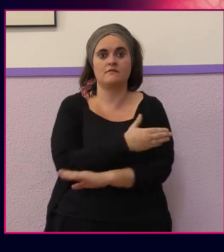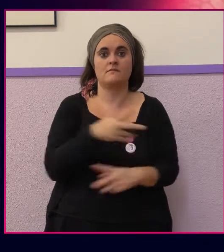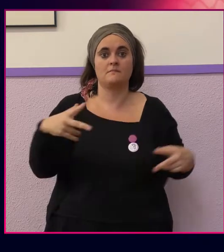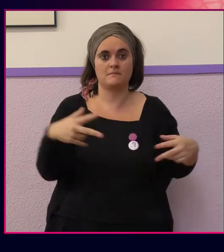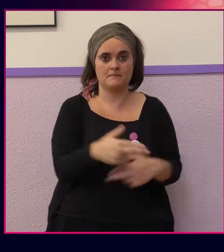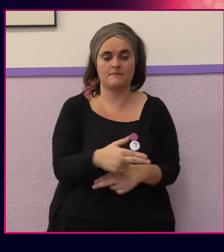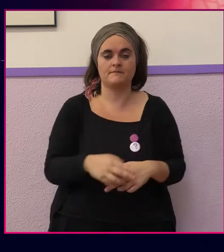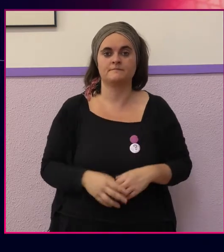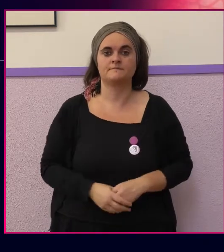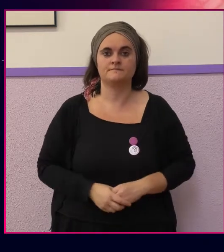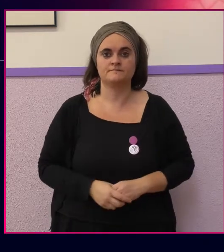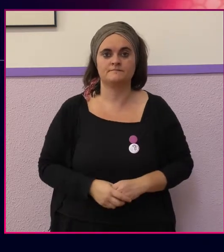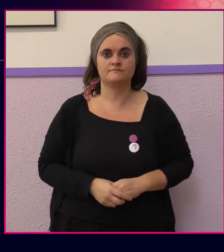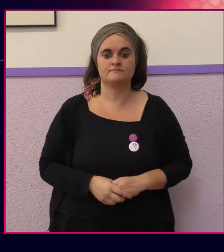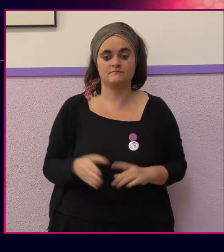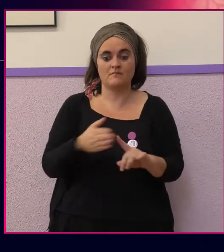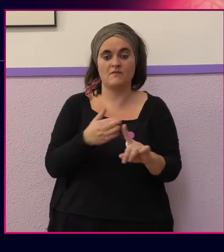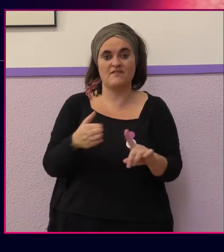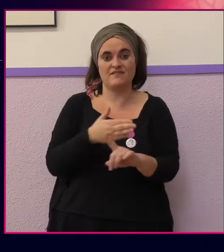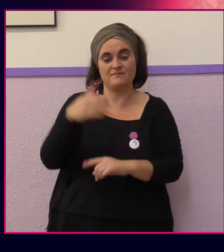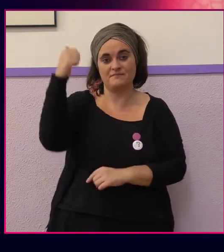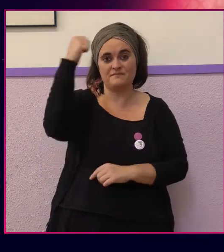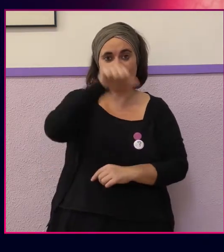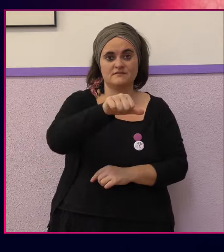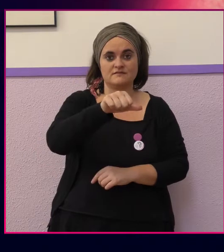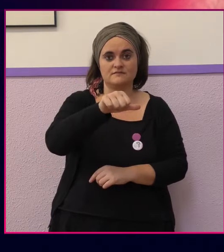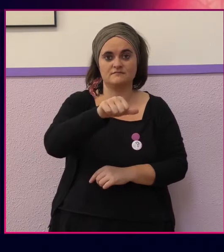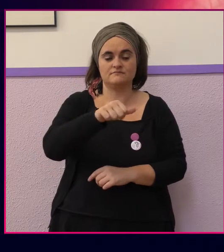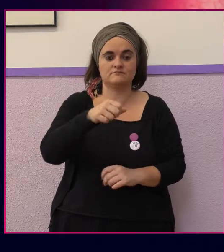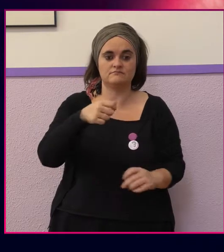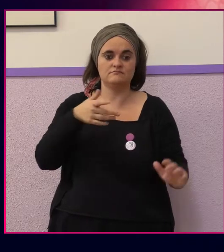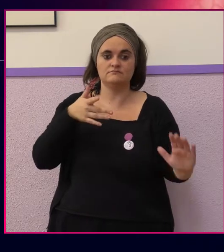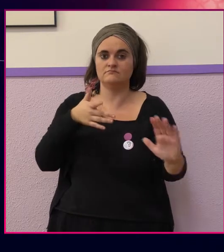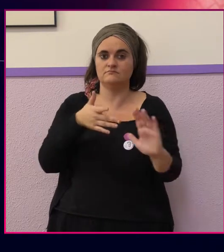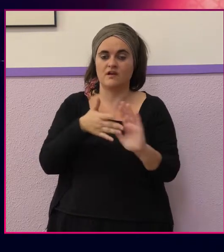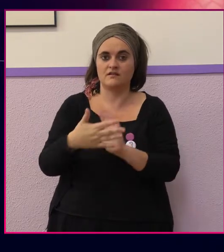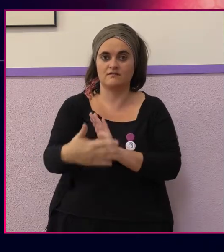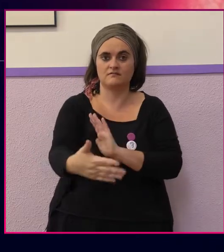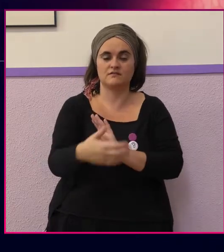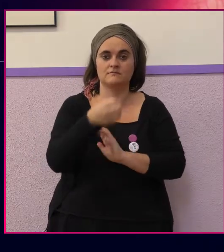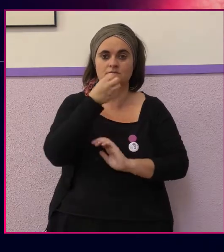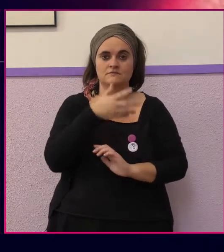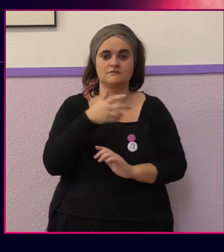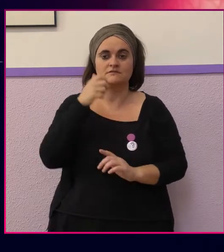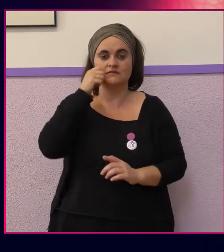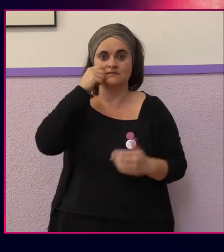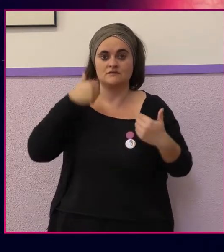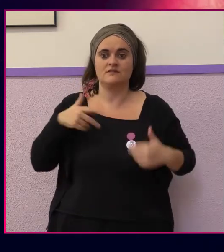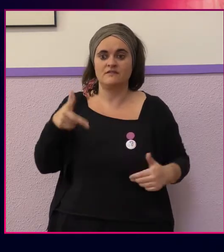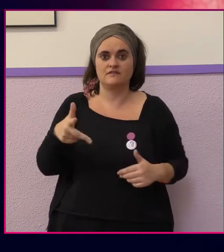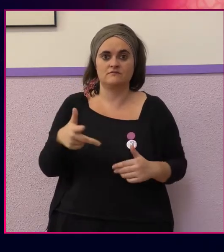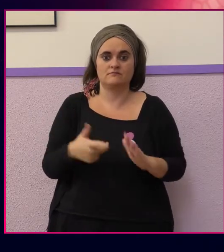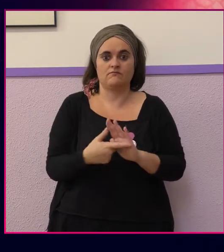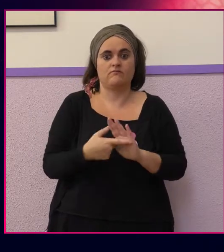matxistaren prebentzioa egiteko. Istanbuleko itxarmenean jasotzen denari jarraiki,